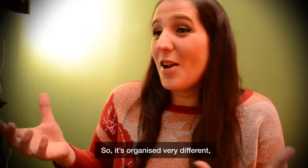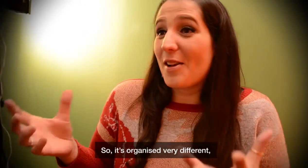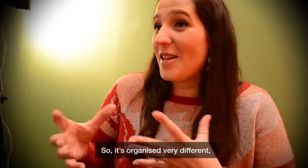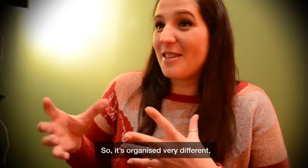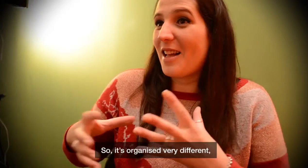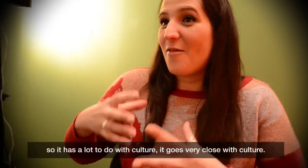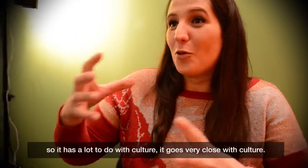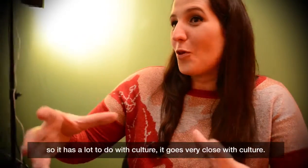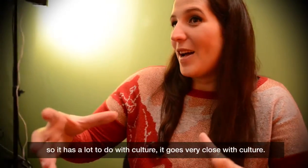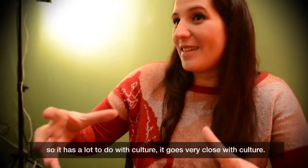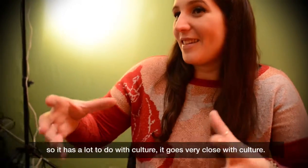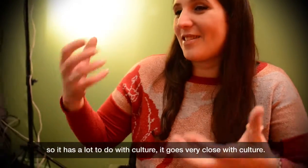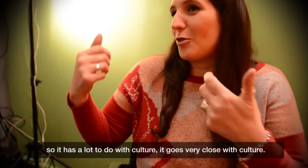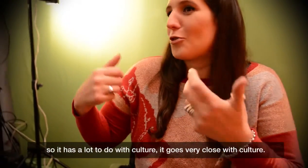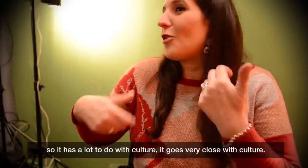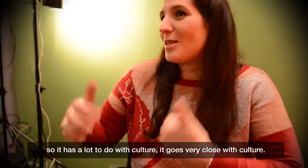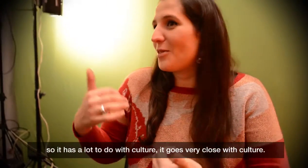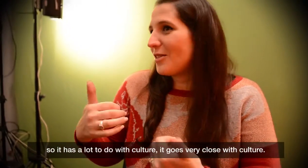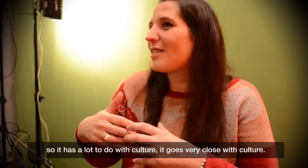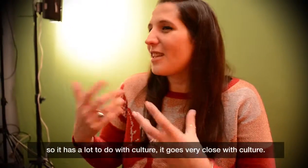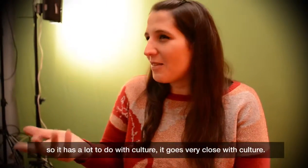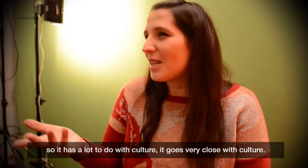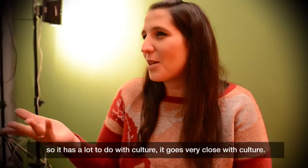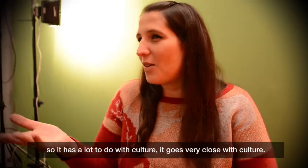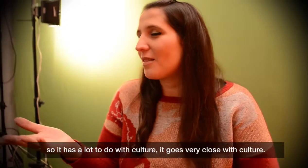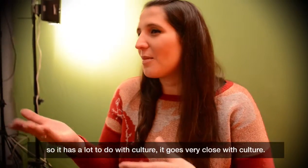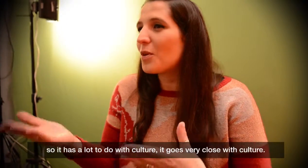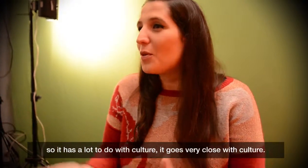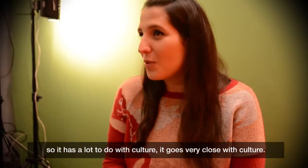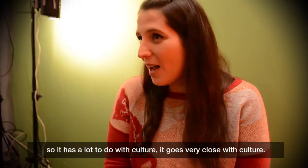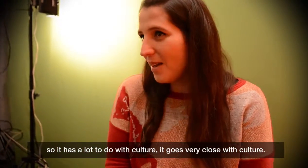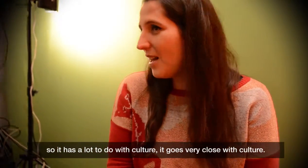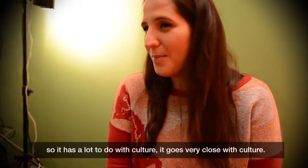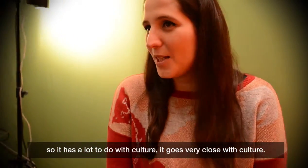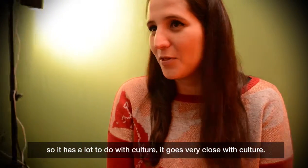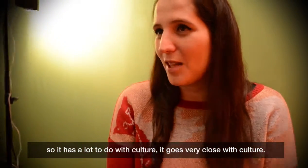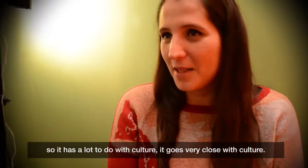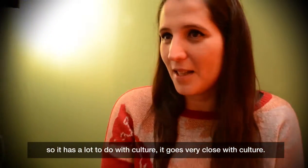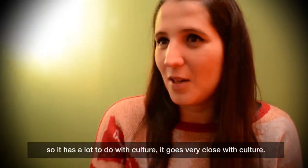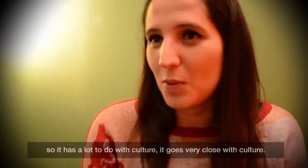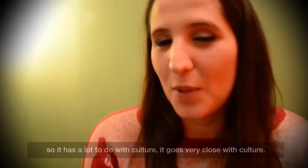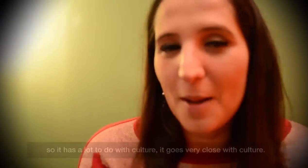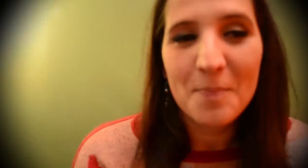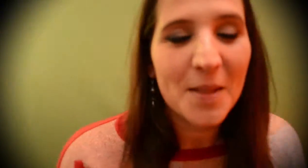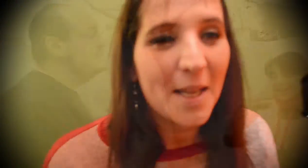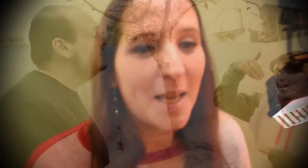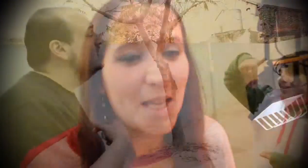al revés, está el futuro, nosotros lo hacemos, entonces tiene que ver también con, es muy cultural, va de la mano totalmente de la cultura.